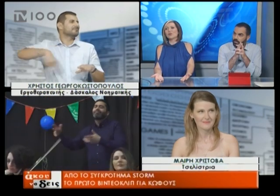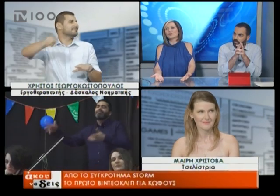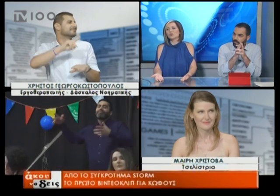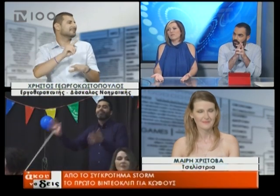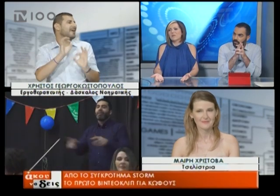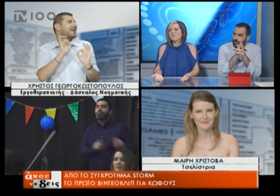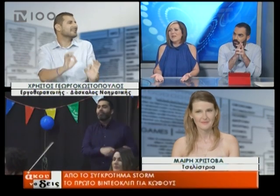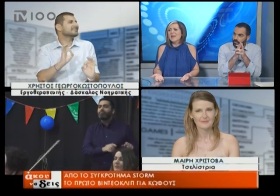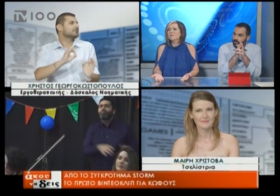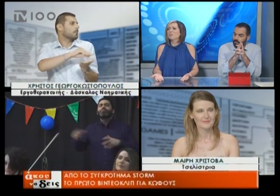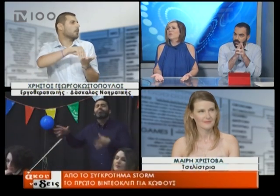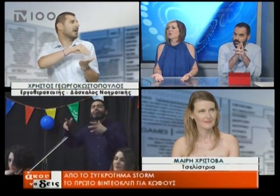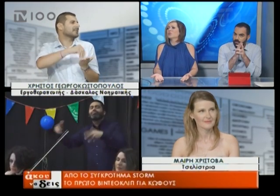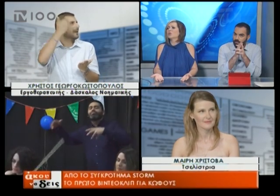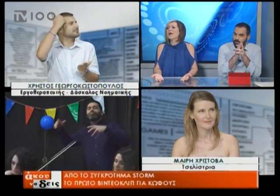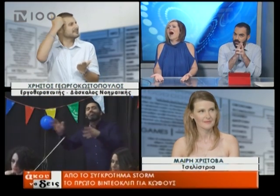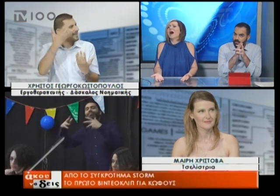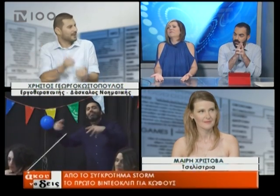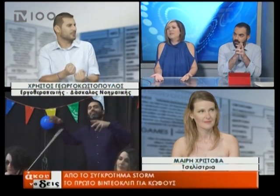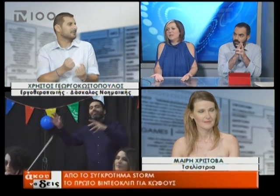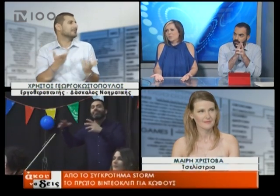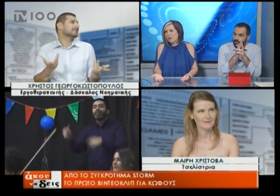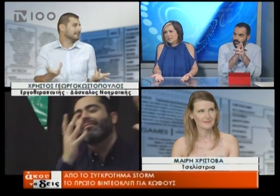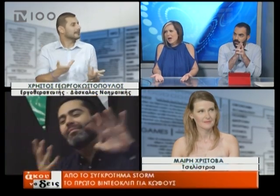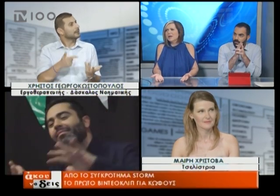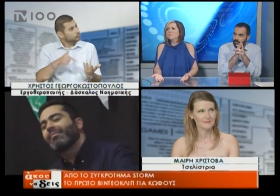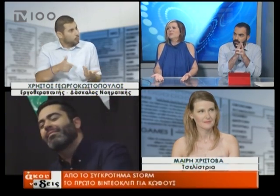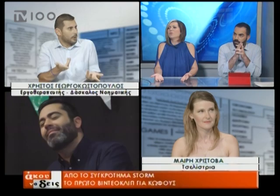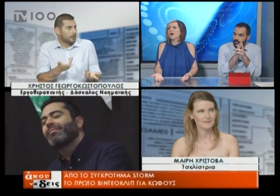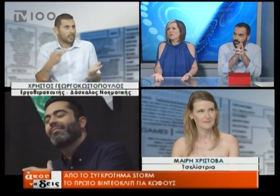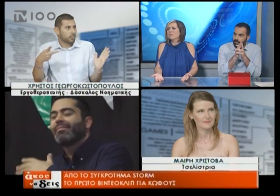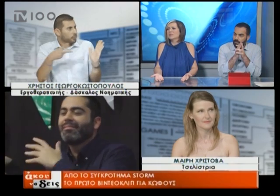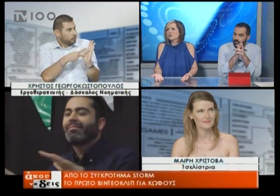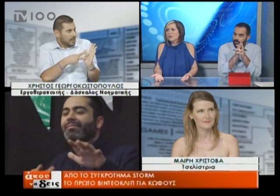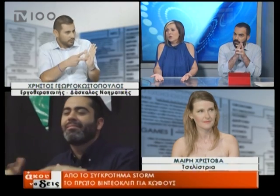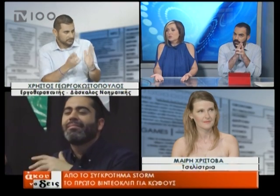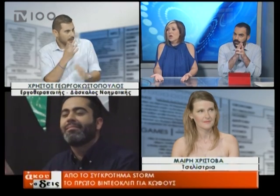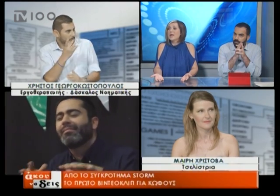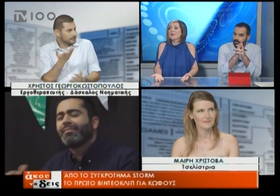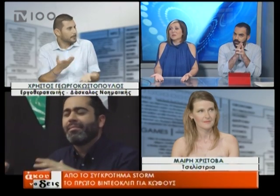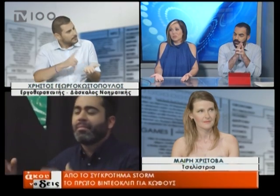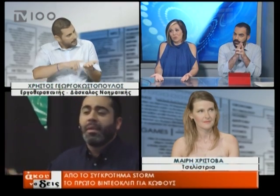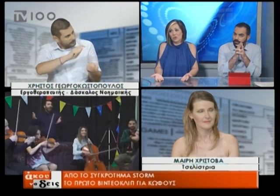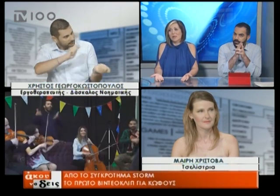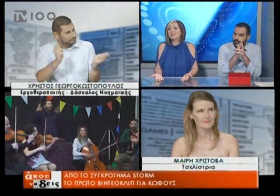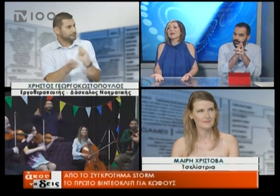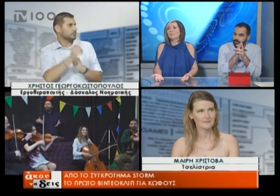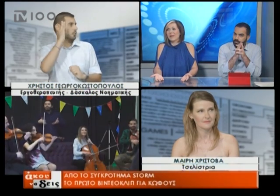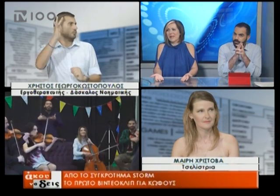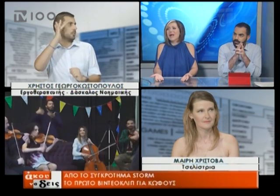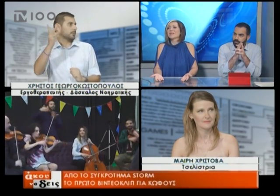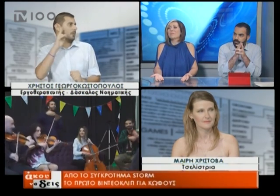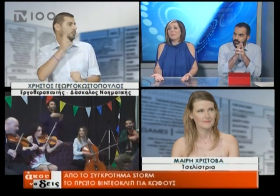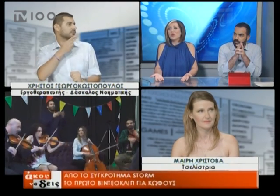Αυτό είναι το σωστό. Βέβαια, δεν φταίνε αυτοί που με ρωτούν. Αυτή είναι η προκατάληψη που έχουν μέσα στο μυαλό τους. Είμαστε στο